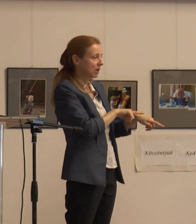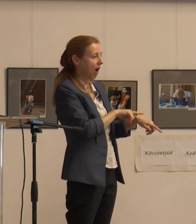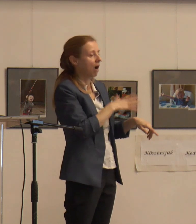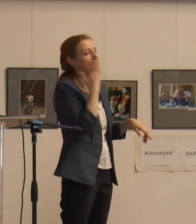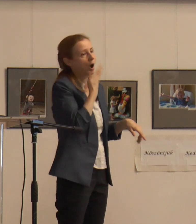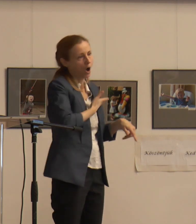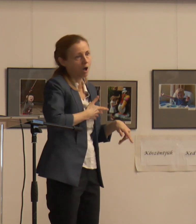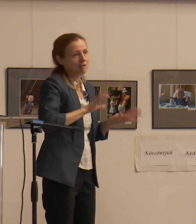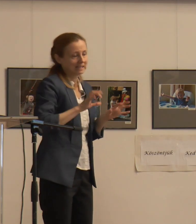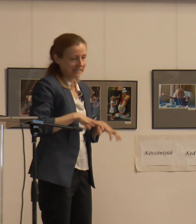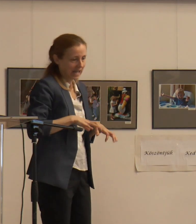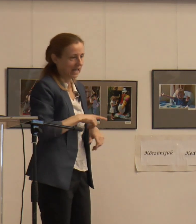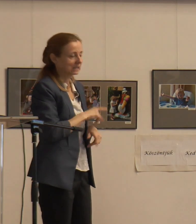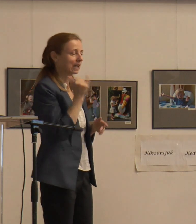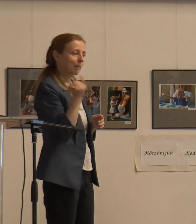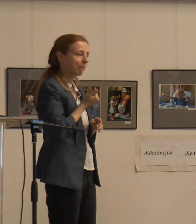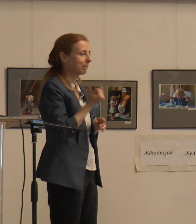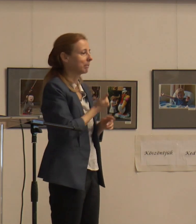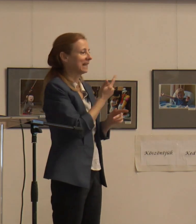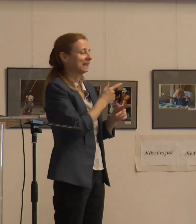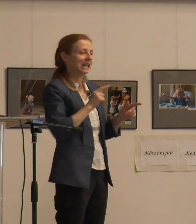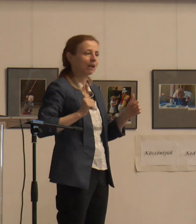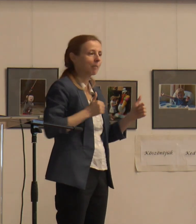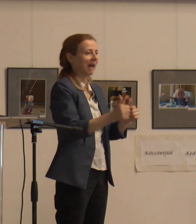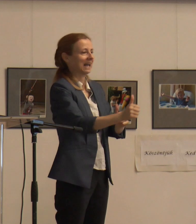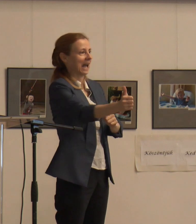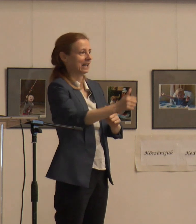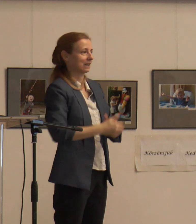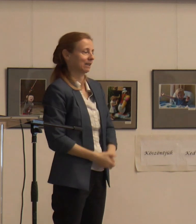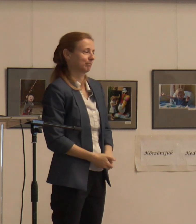teheti, mindig, mindig megkergeti.